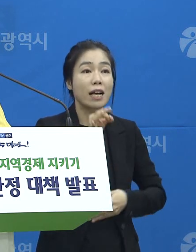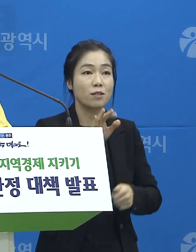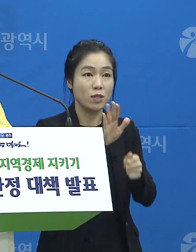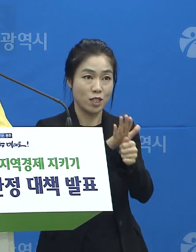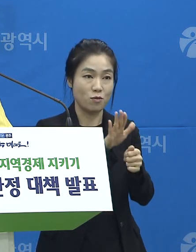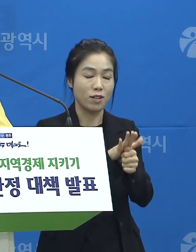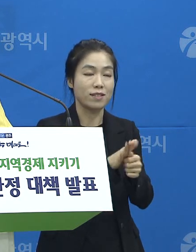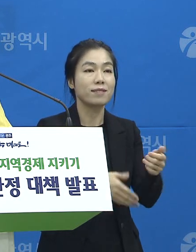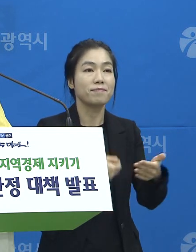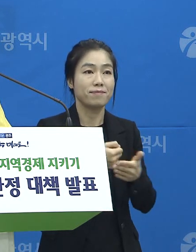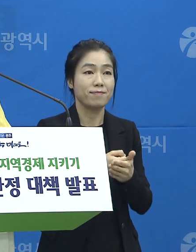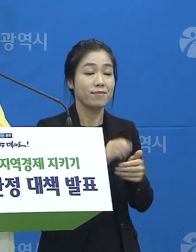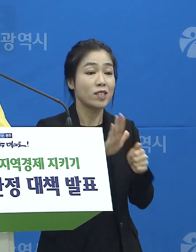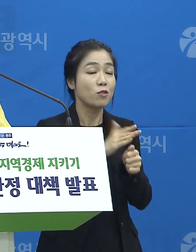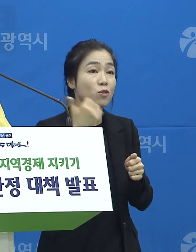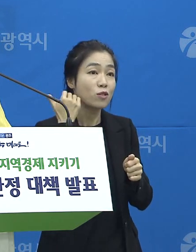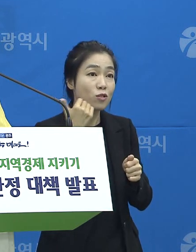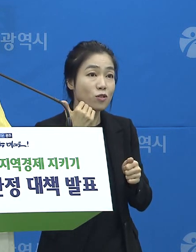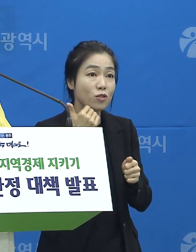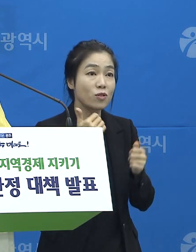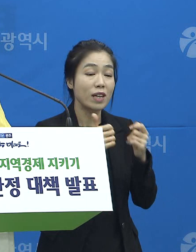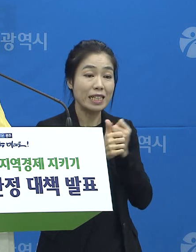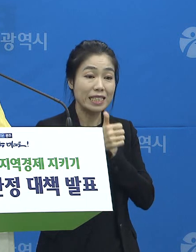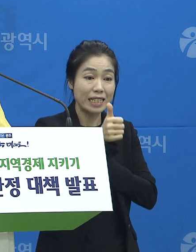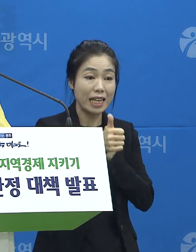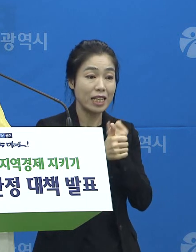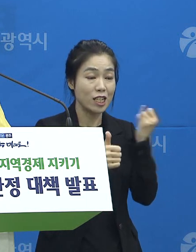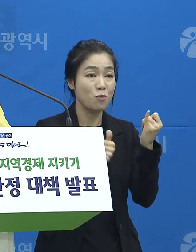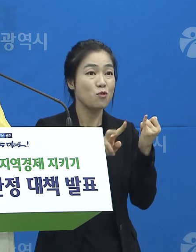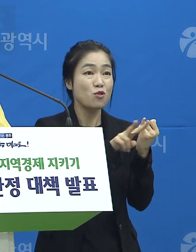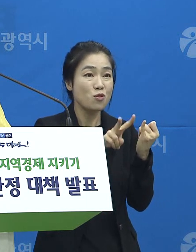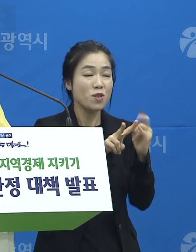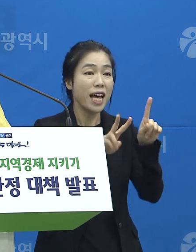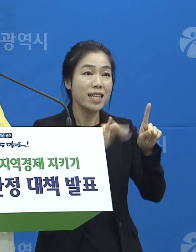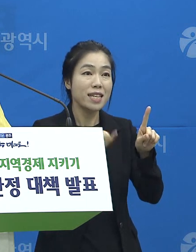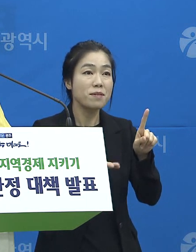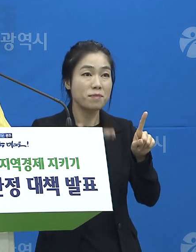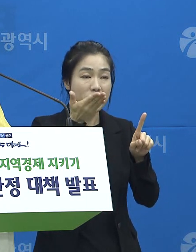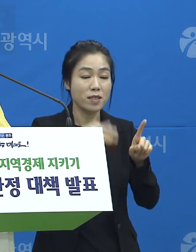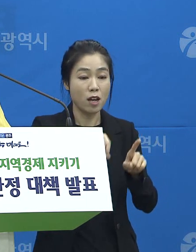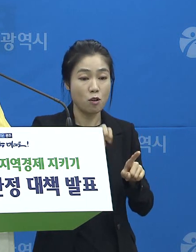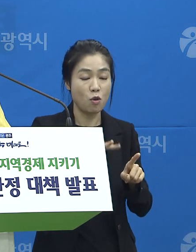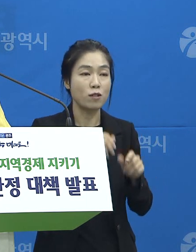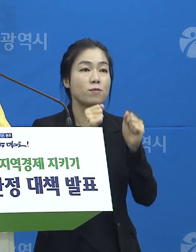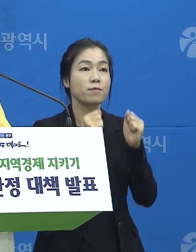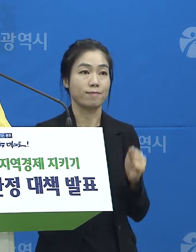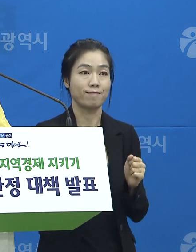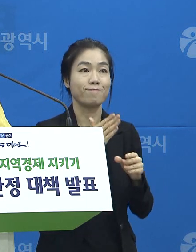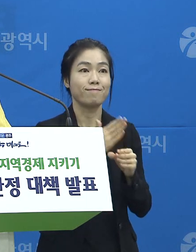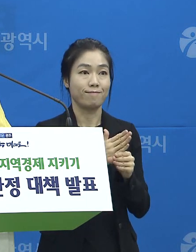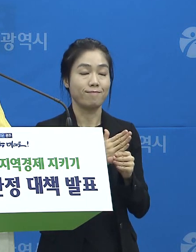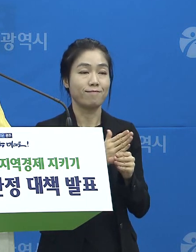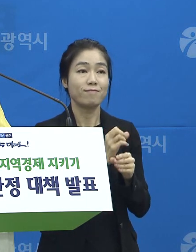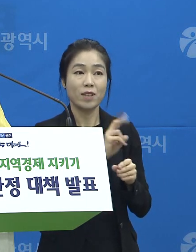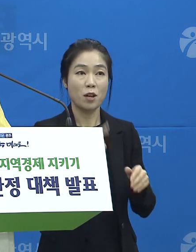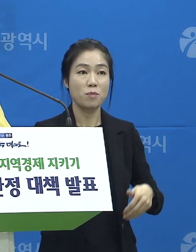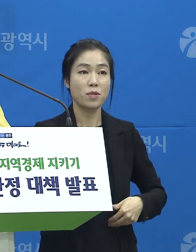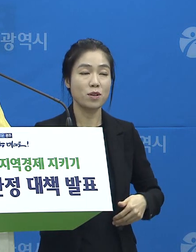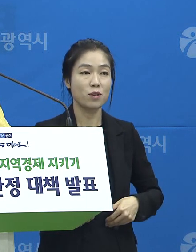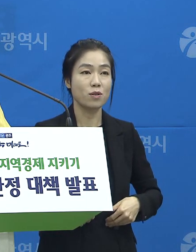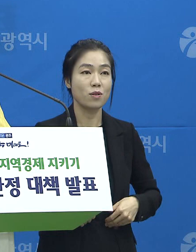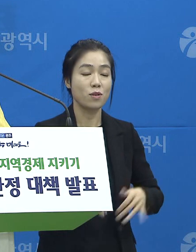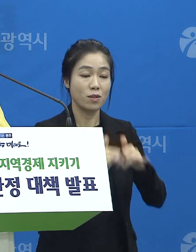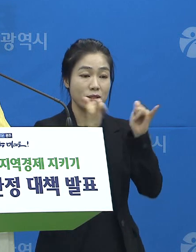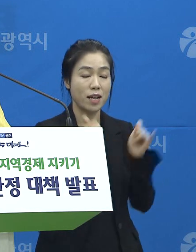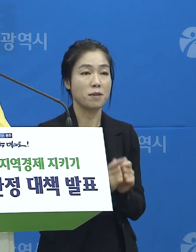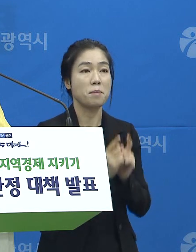했습니다. 지원 대상은 신랑이나 신부 중 한 사람 이상이 강주에 거주하고 있어야 하며